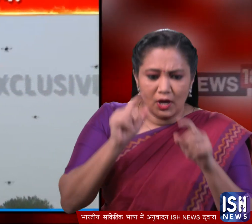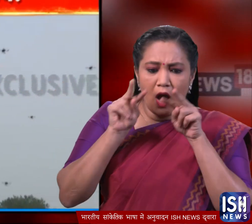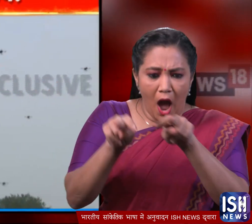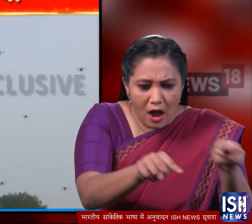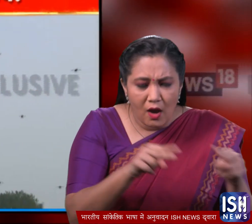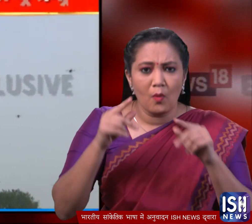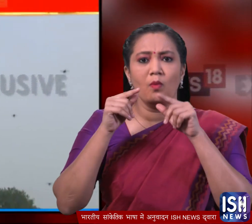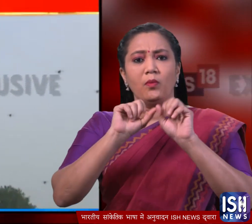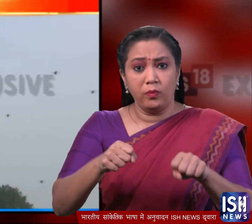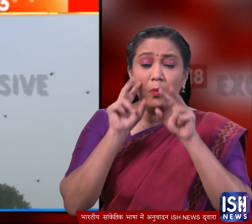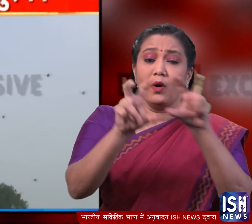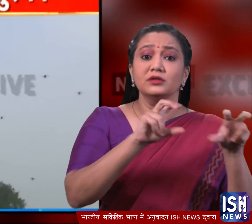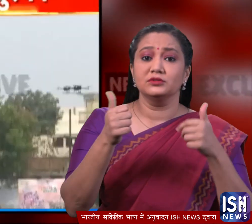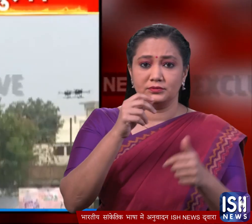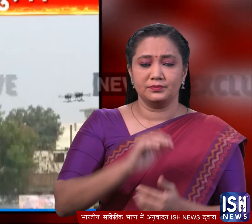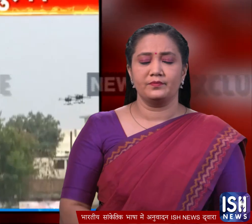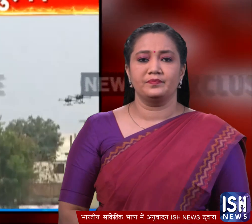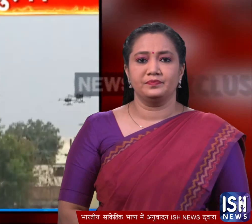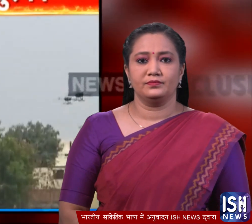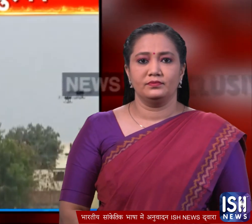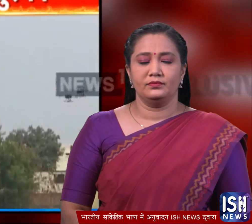आकर दुश्मन के ठिकानों पर नजर रख सकते हैं।